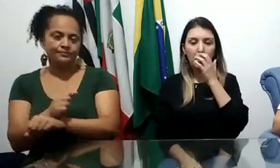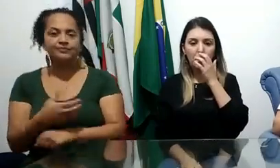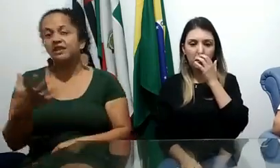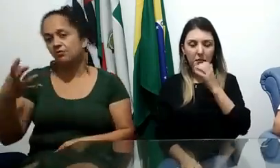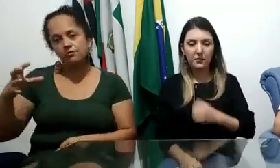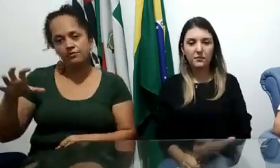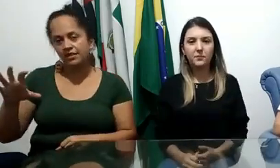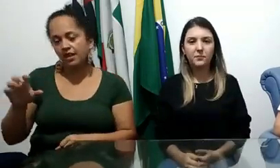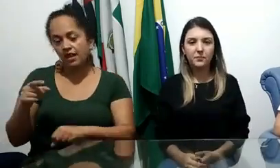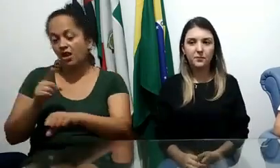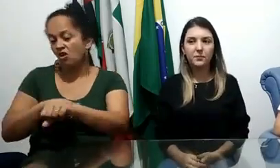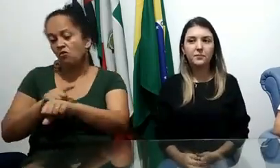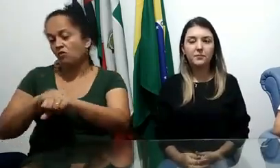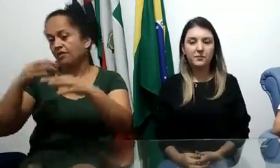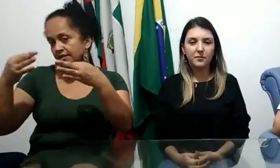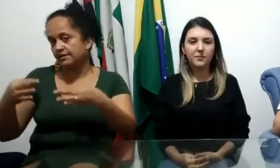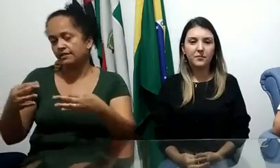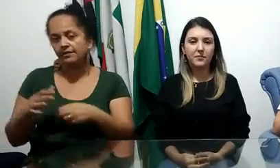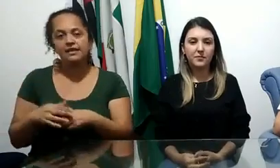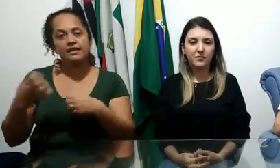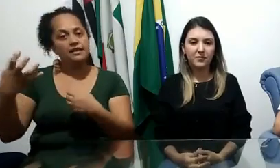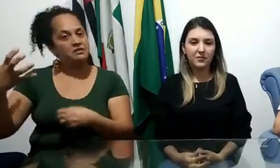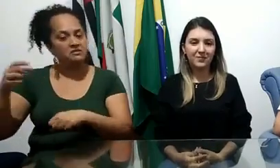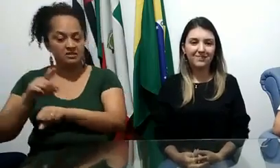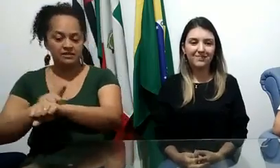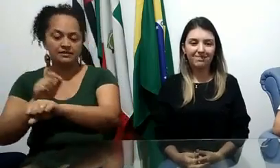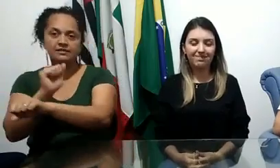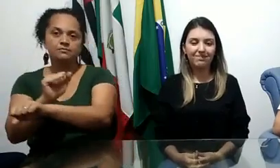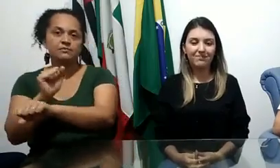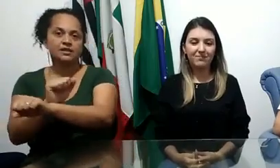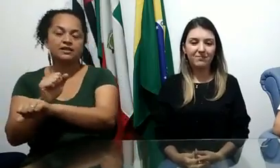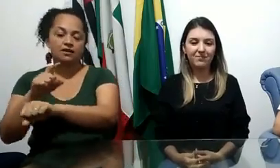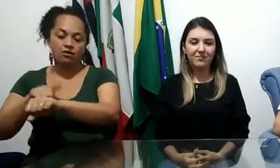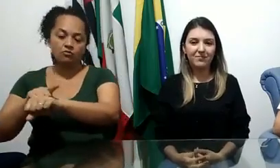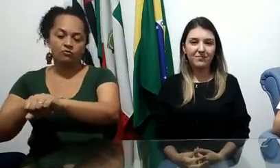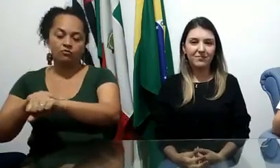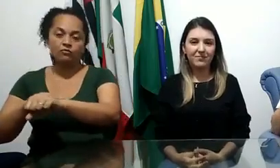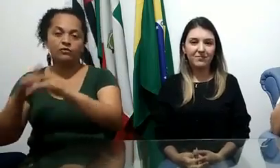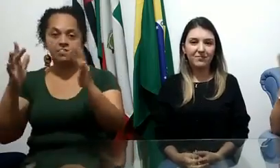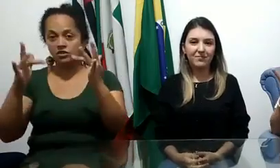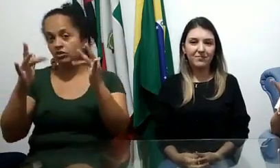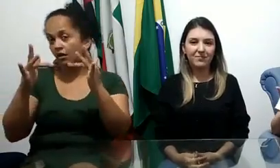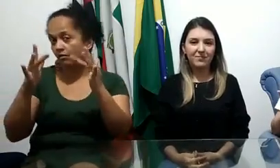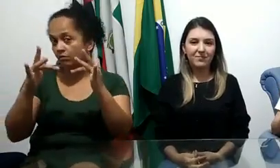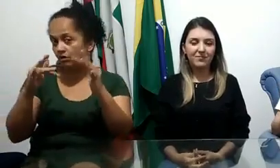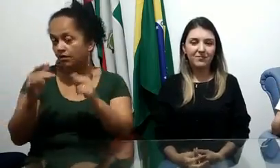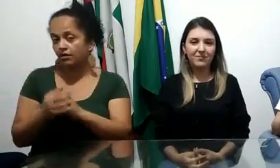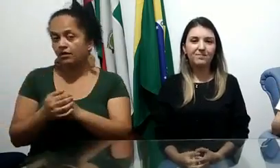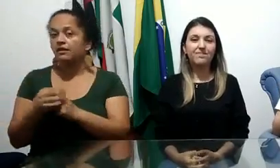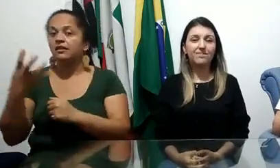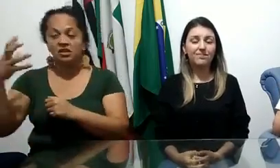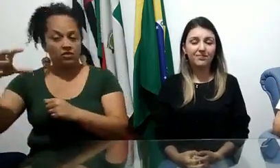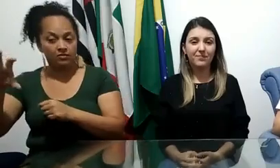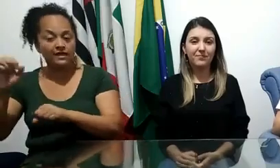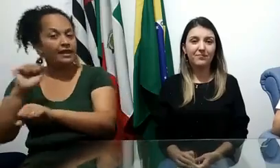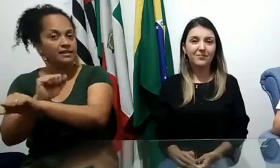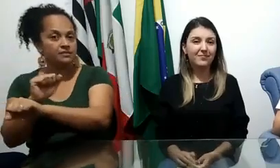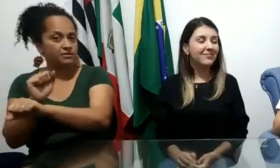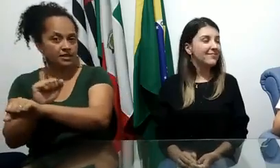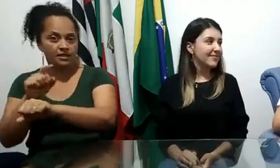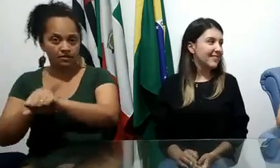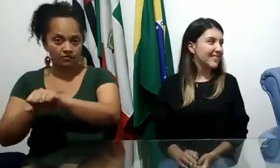esperar a hora certa de namorar, a gente não quer esperar a hora certa de ter o emprego dos seus sonhos, porque a pessoa